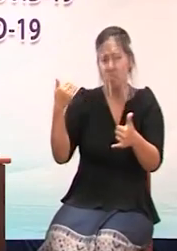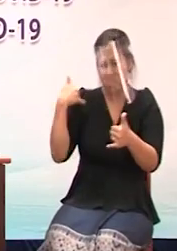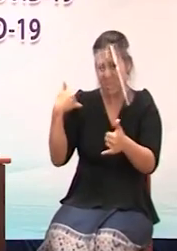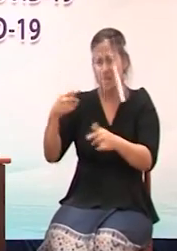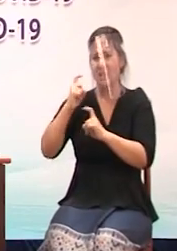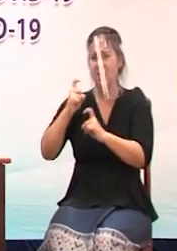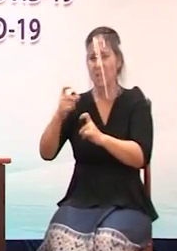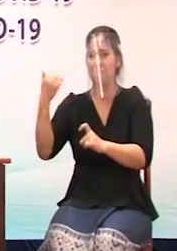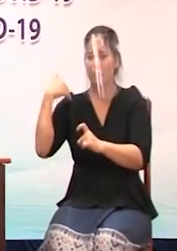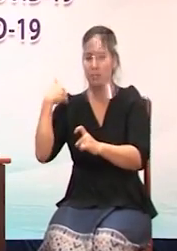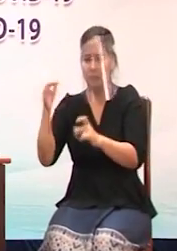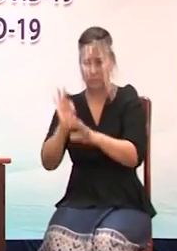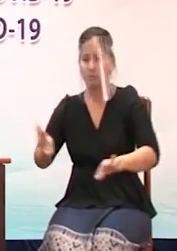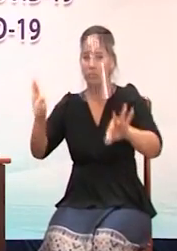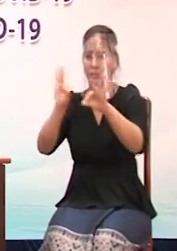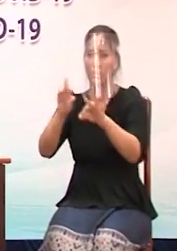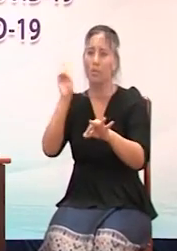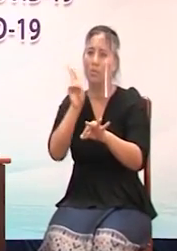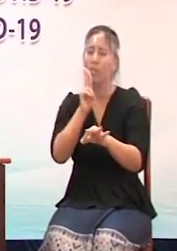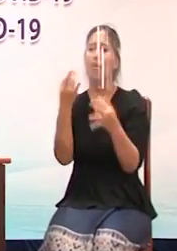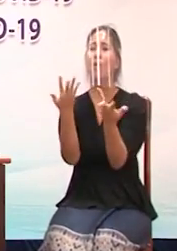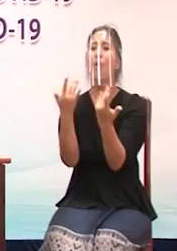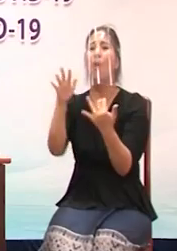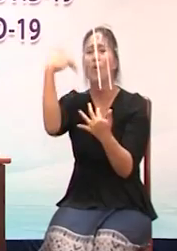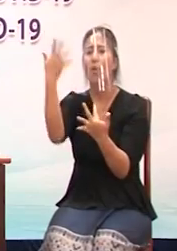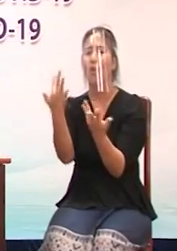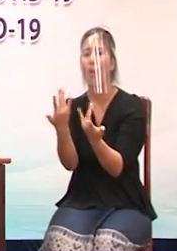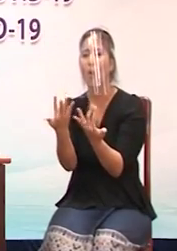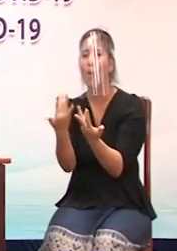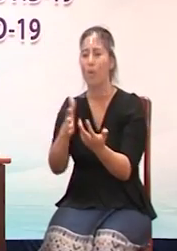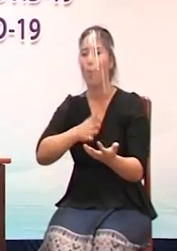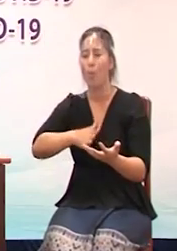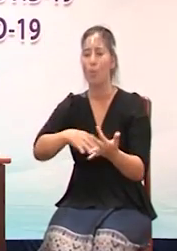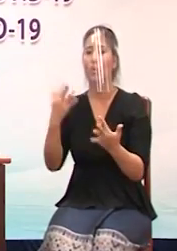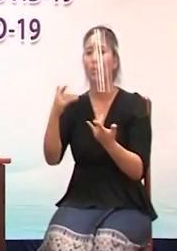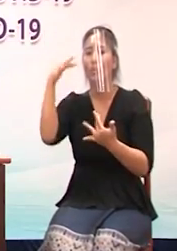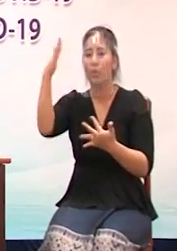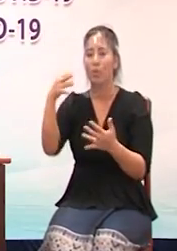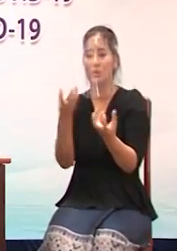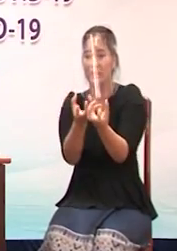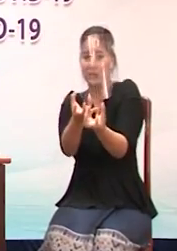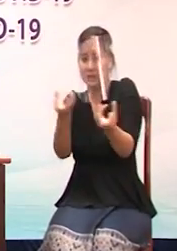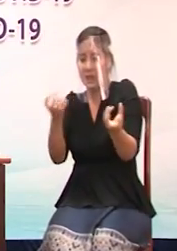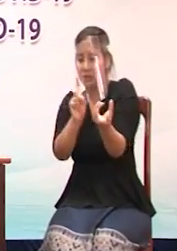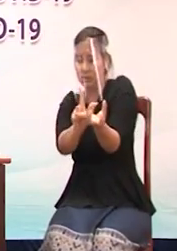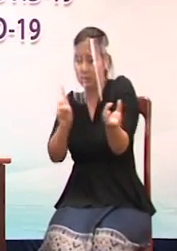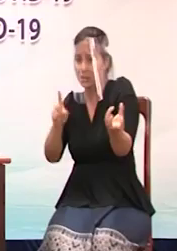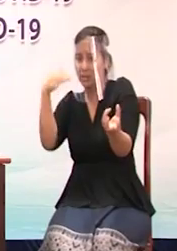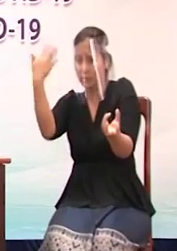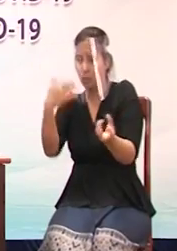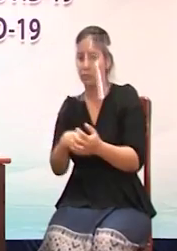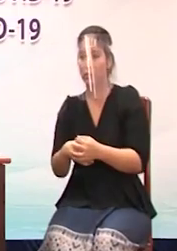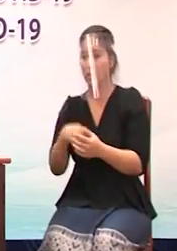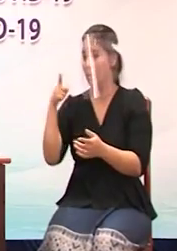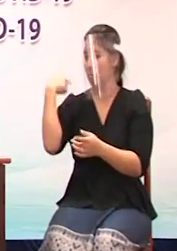ไปต่างแคว้นมายังต่างที่บ่มีความเสี่ยงข้าพเจ้าว่าให้รอติดตามตัวเองแยกตัวเองไปก่อนเนาะแล้วผู้ที่มากวดแล้วก็ให้กลับไปบ้